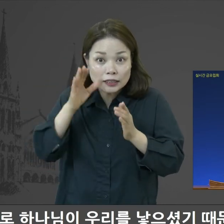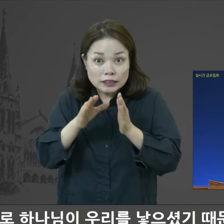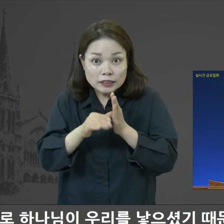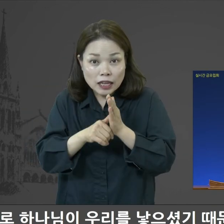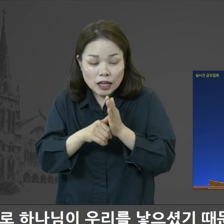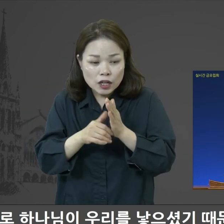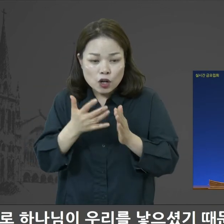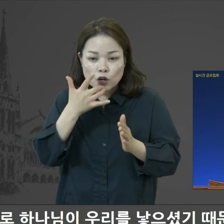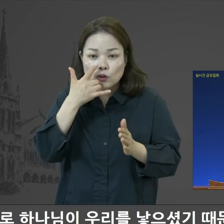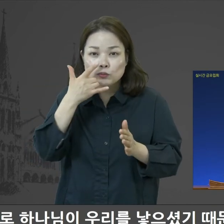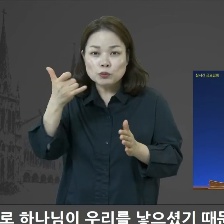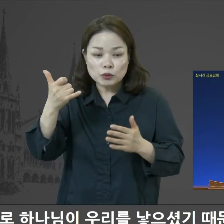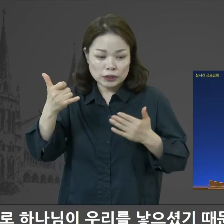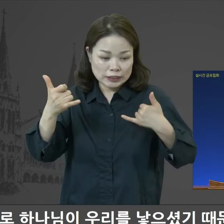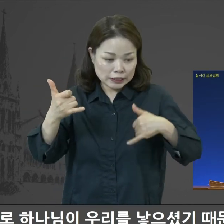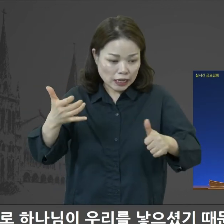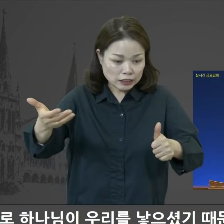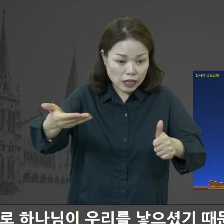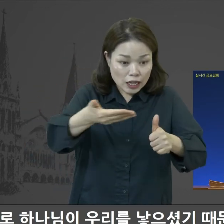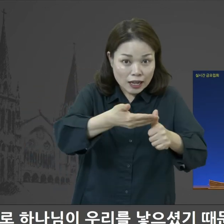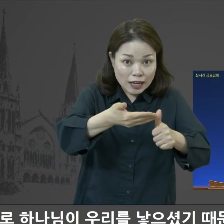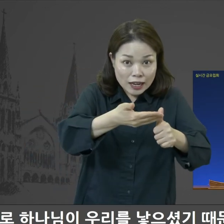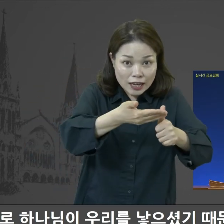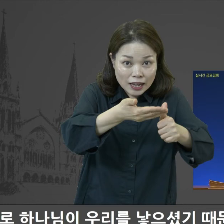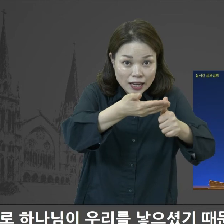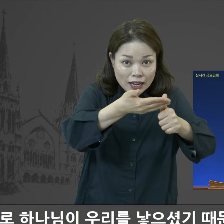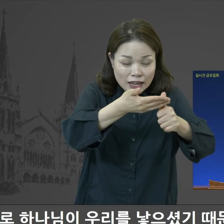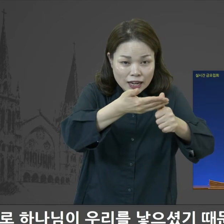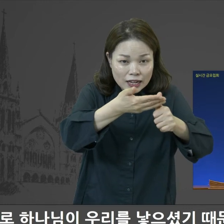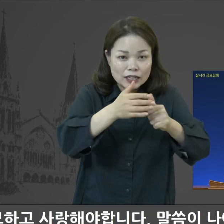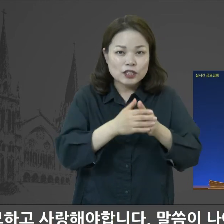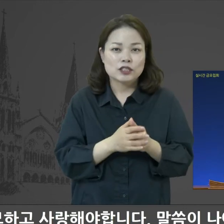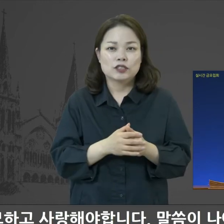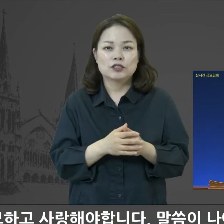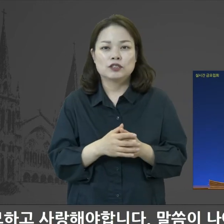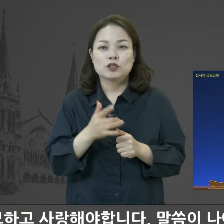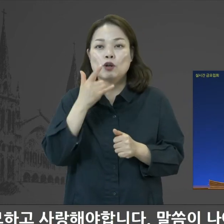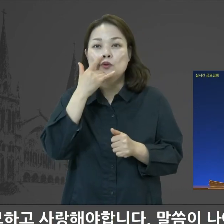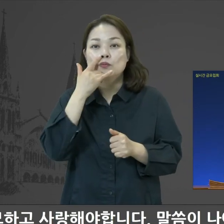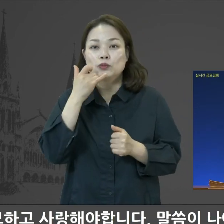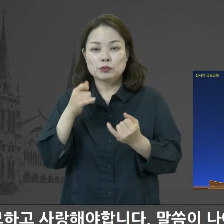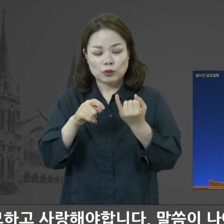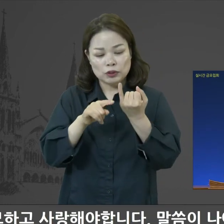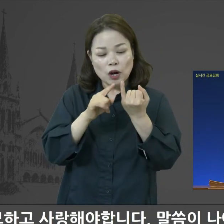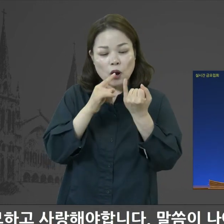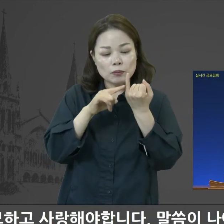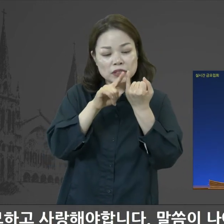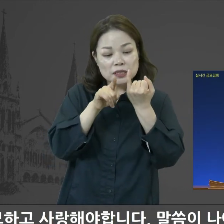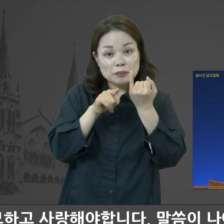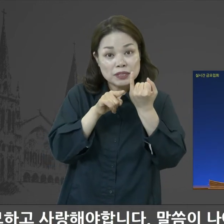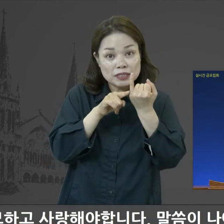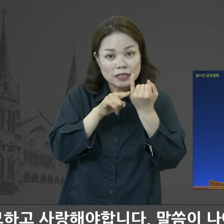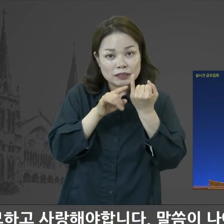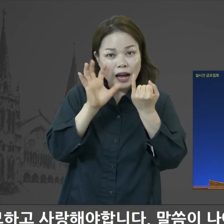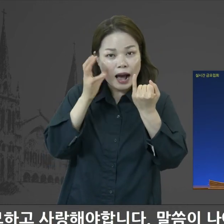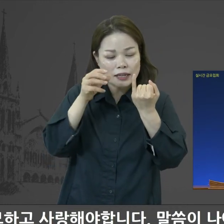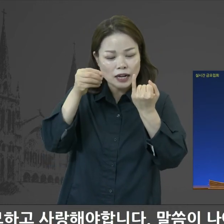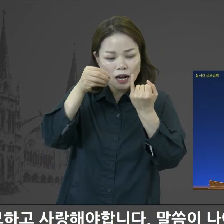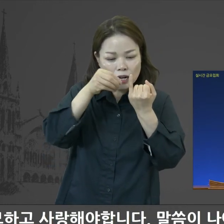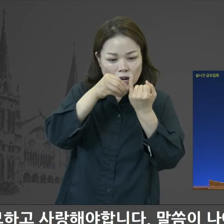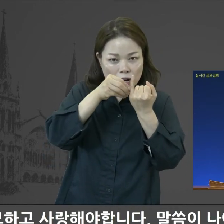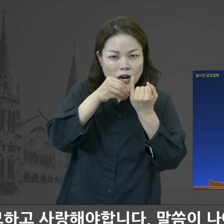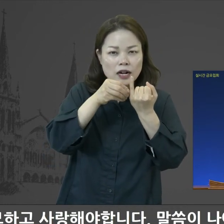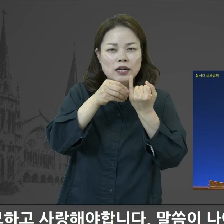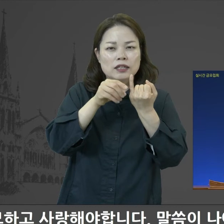주시는 영양분 같은, 엄마가 태아에게 먹이는 젖과 같은 그런 느낌을 우리가 받아야